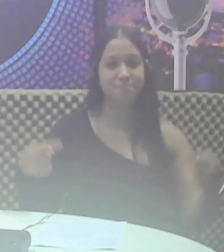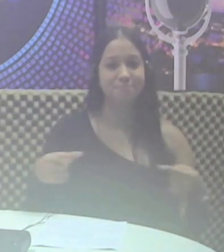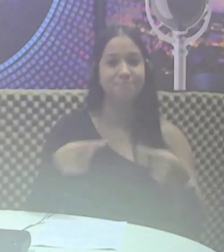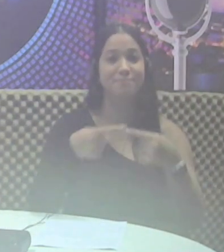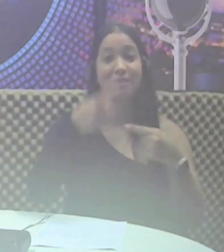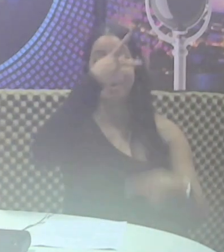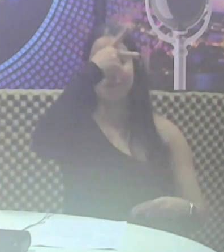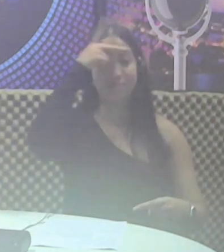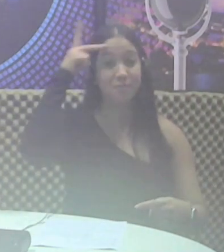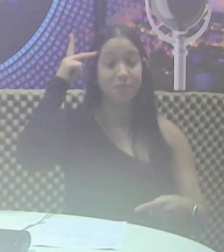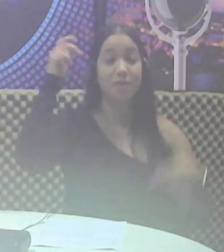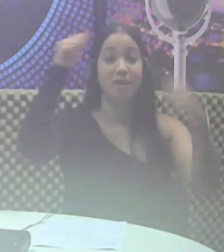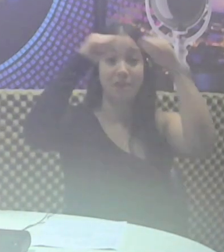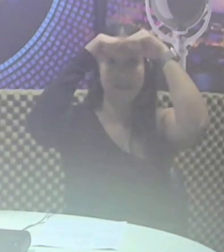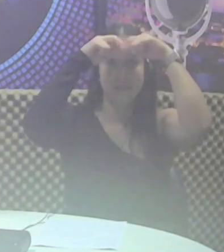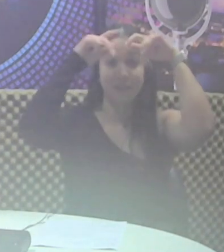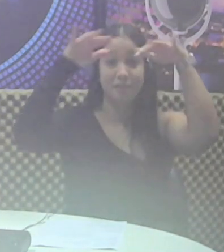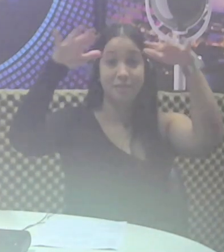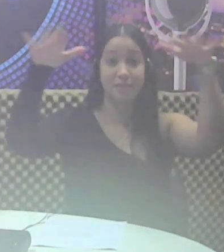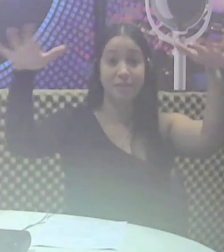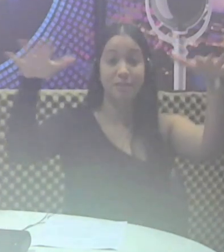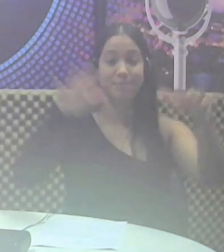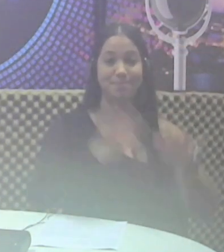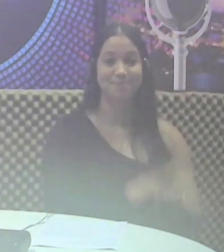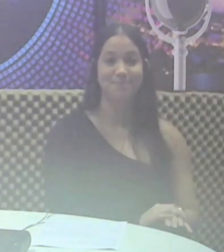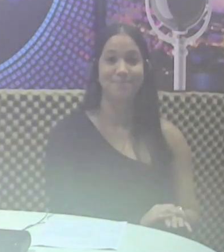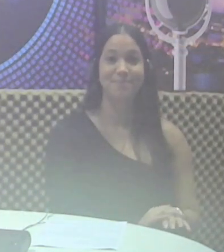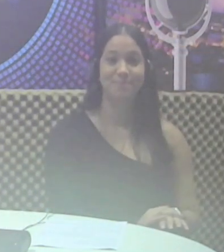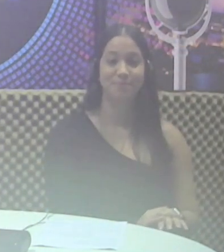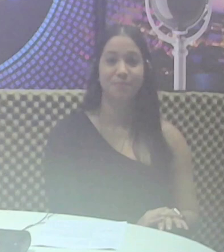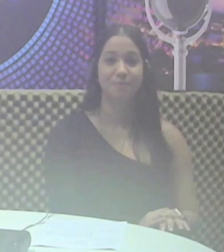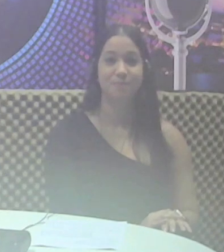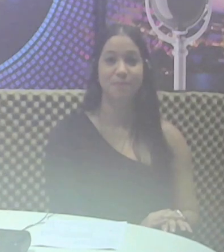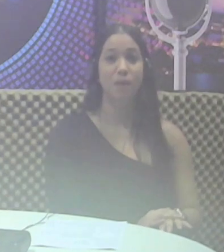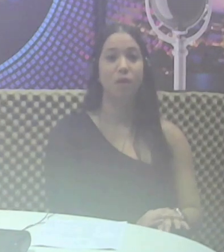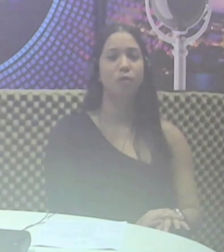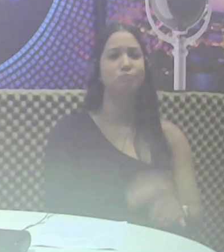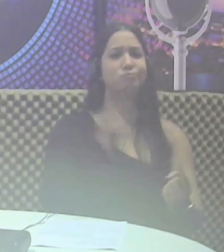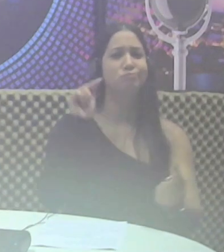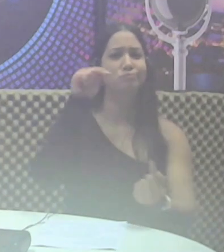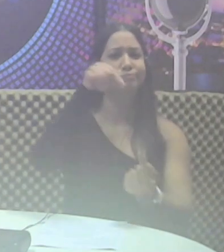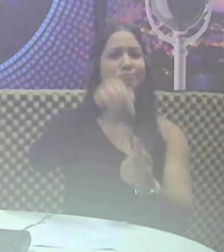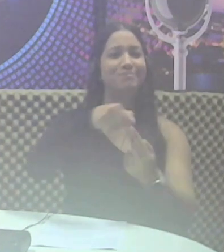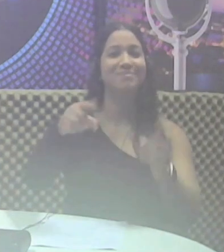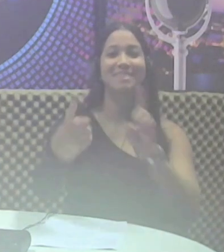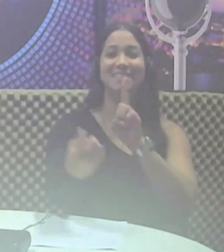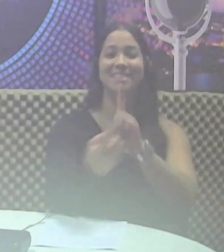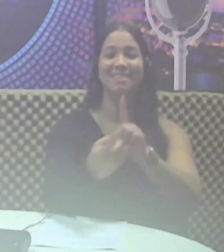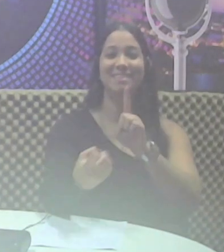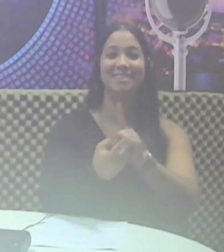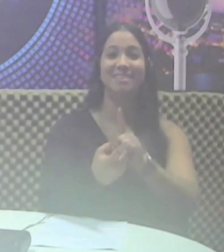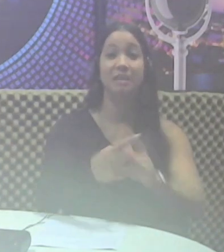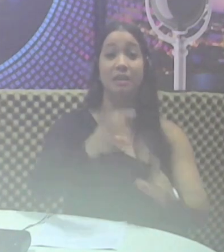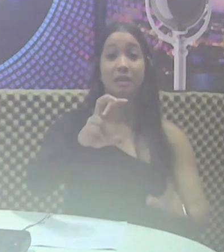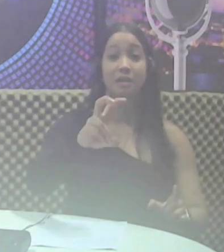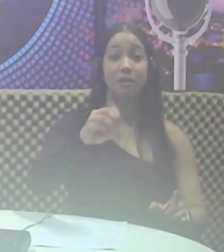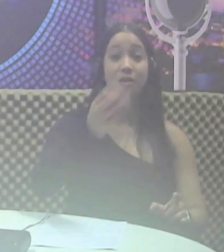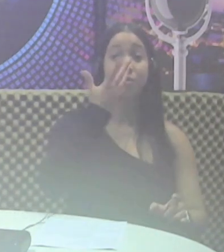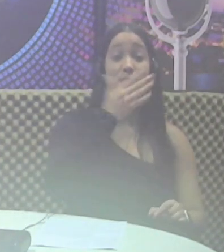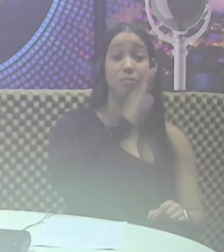com transtorno do espectro autista. Projetado para atender inicialmente 50